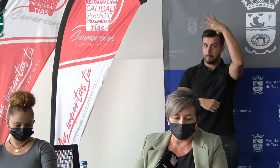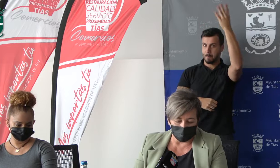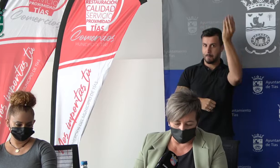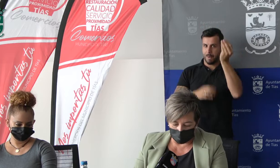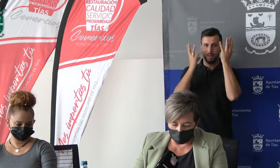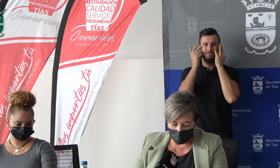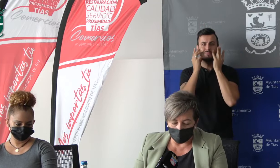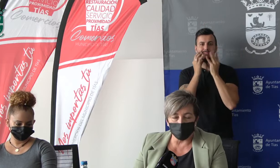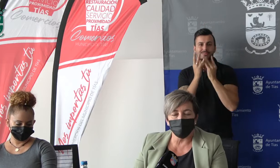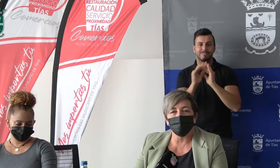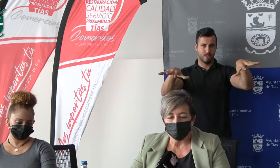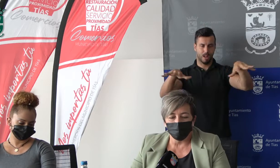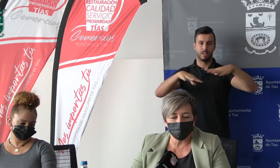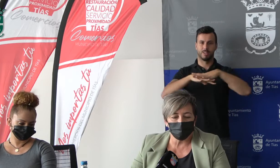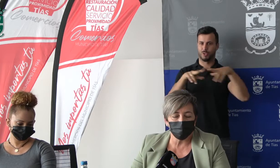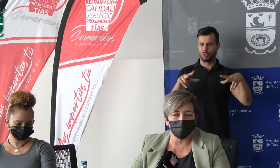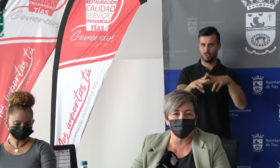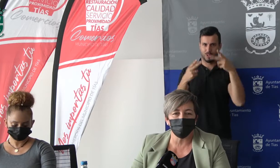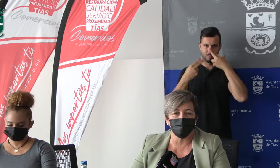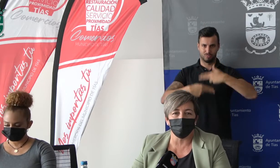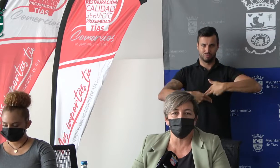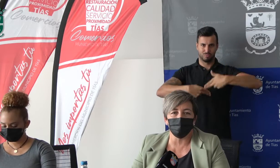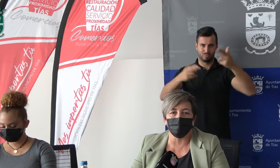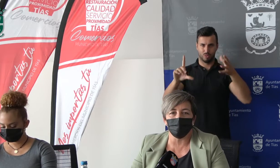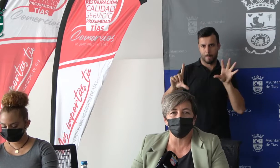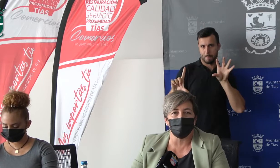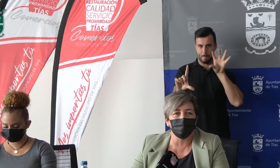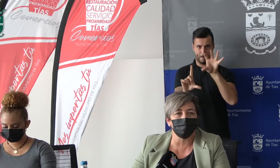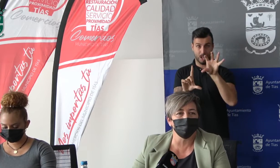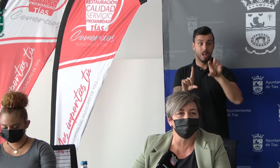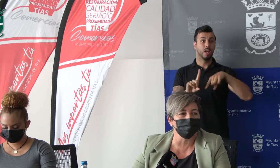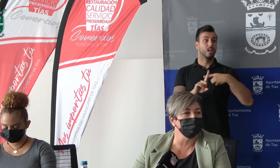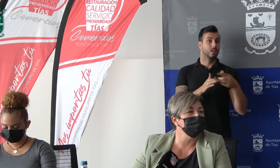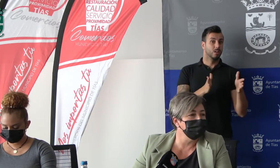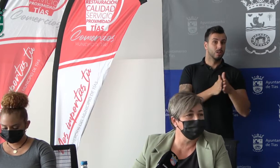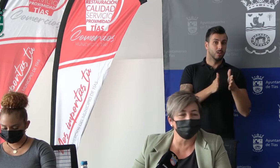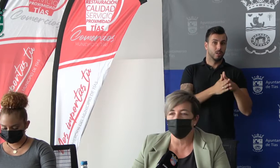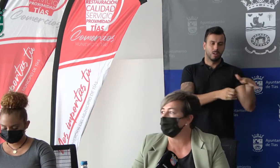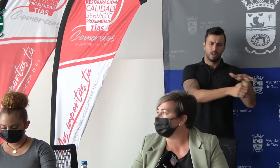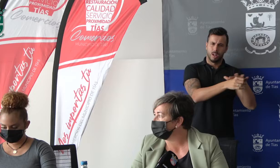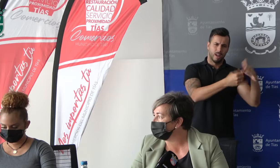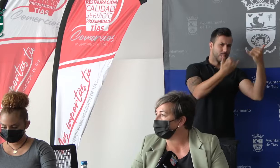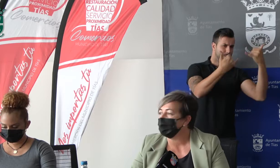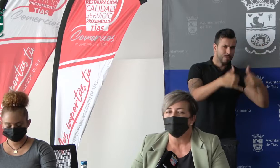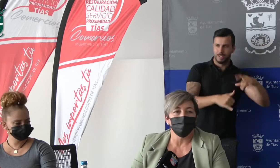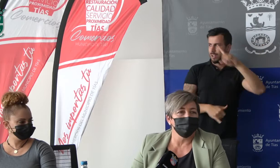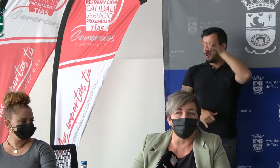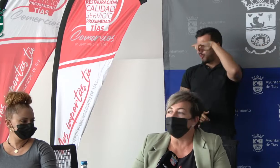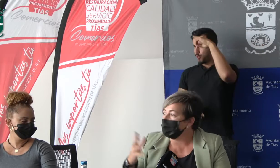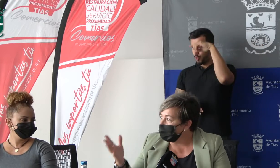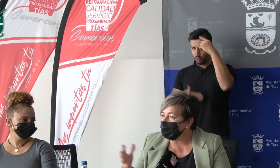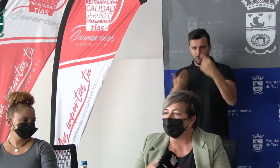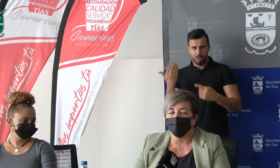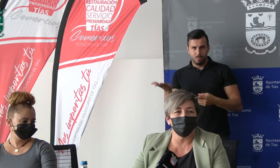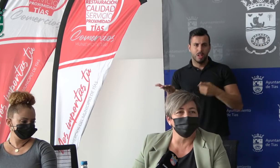casco del pueblo de TIA. Y no solamente eso, sino que el resto de compañeros del área, pues tanto fiestas como cultura,